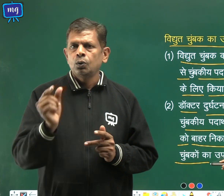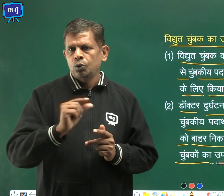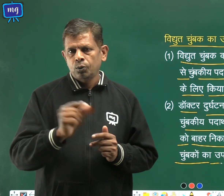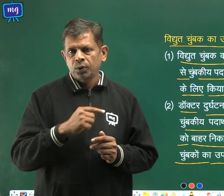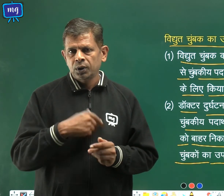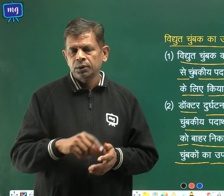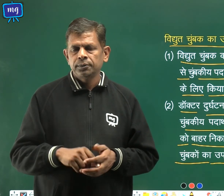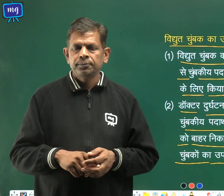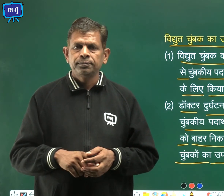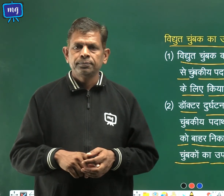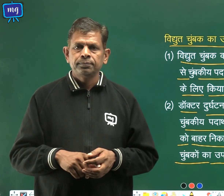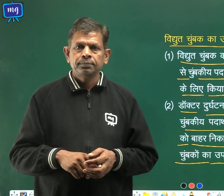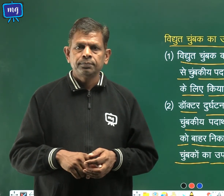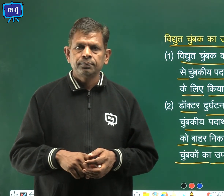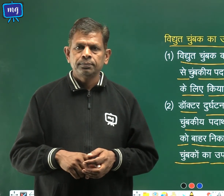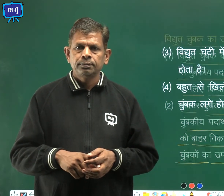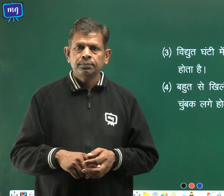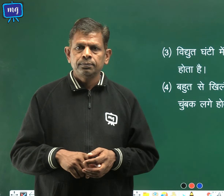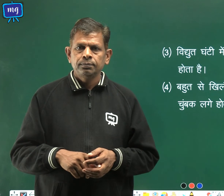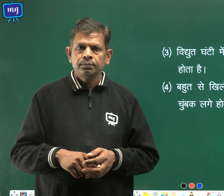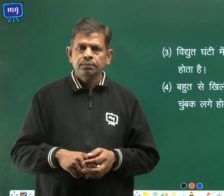उपयोग करते हैं।